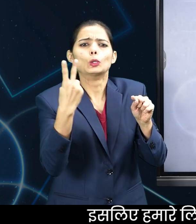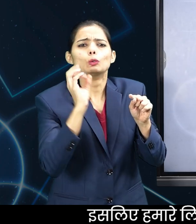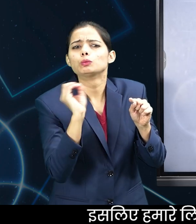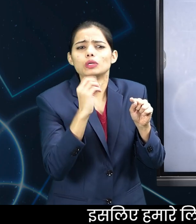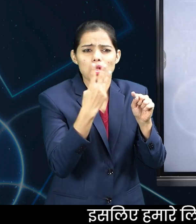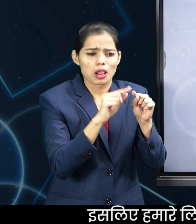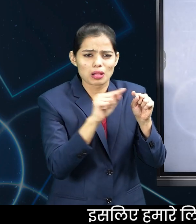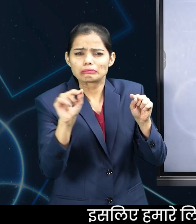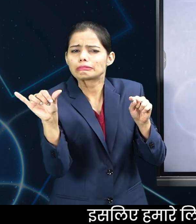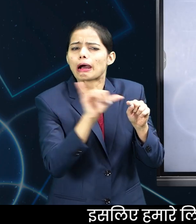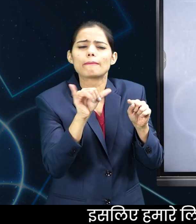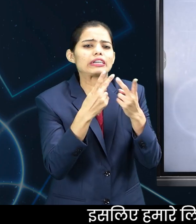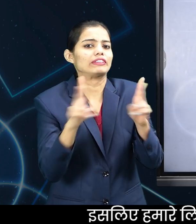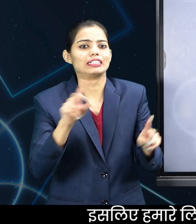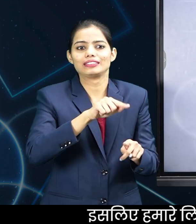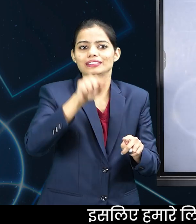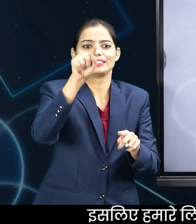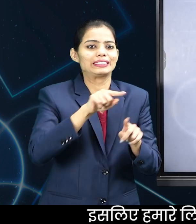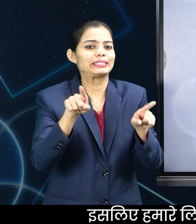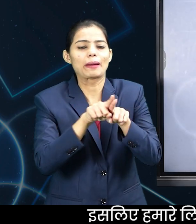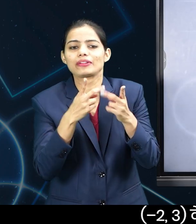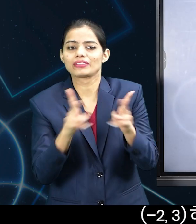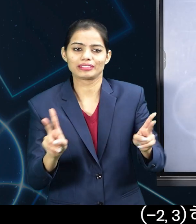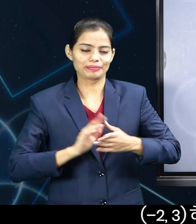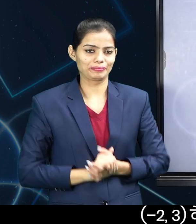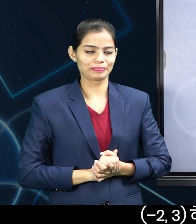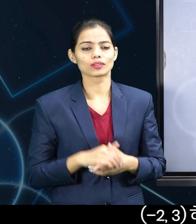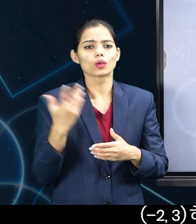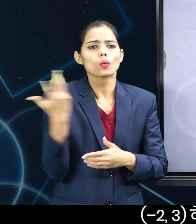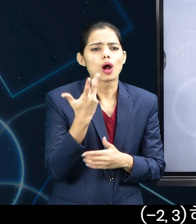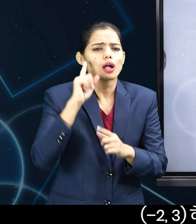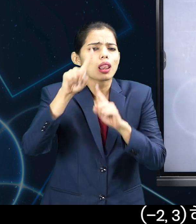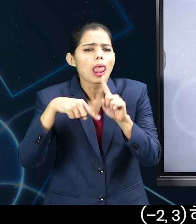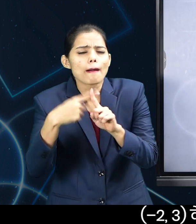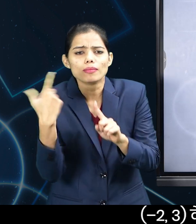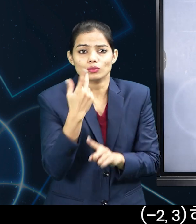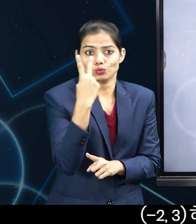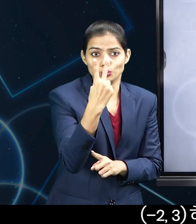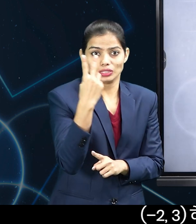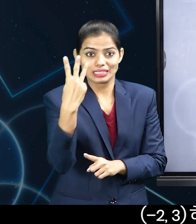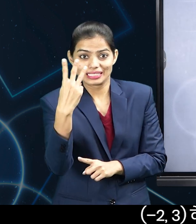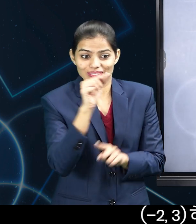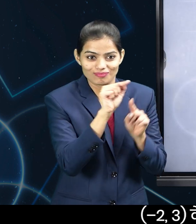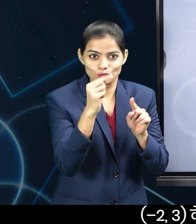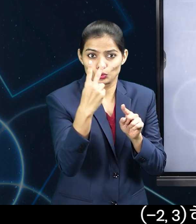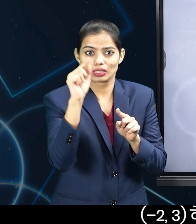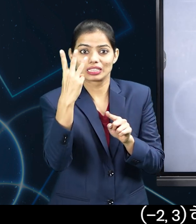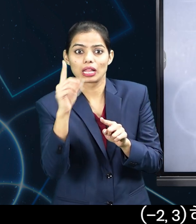निर्देश 3, 2 के समान नहीं है। -2, 3 के बारे में क्या? इसका अर्थ होगा